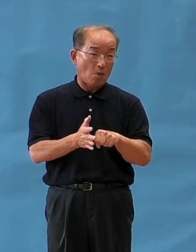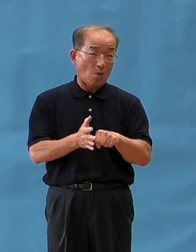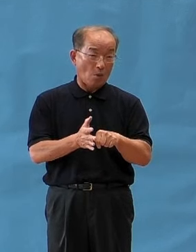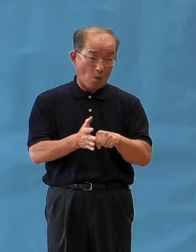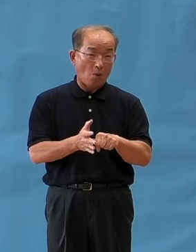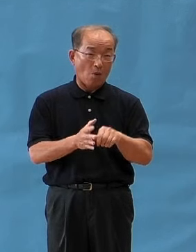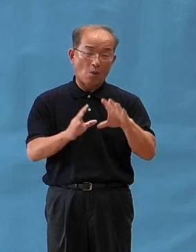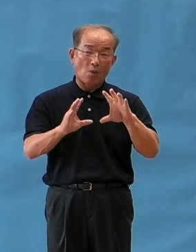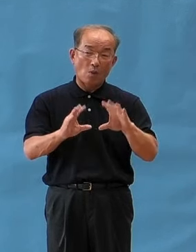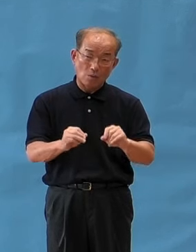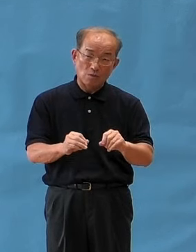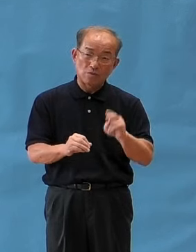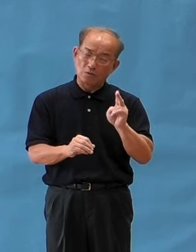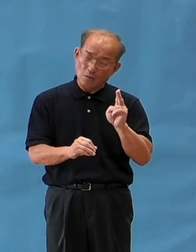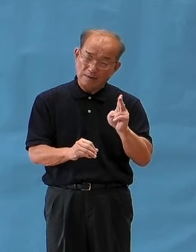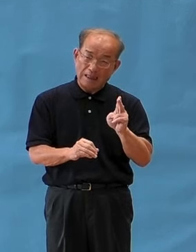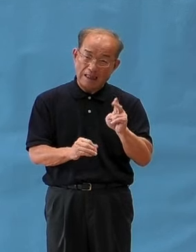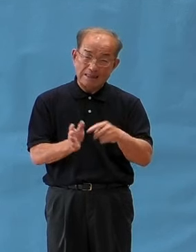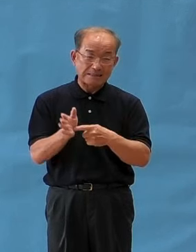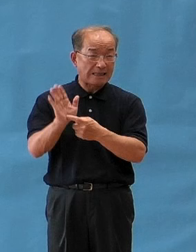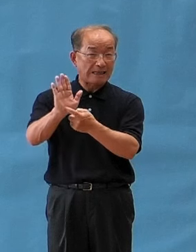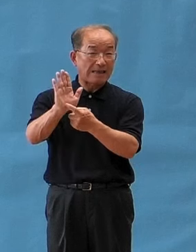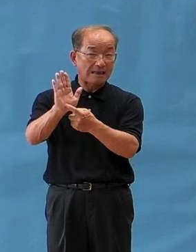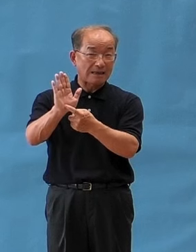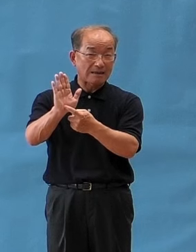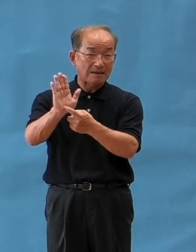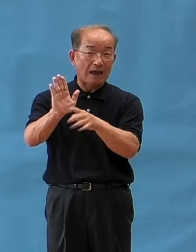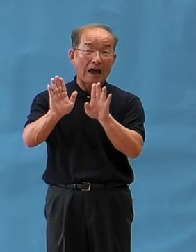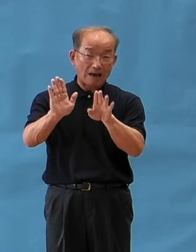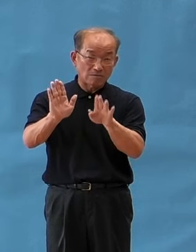を提言するなんて、本当に信じられない。